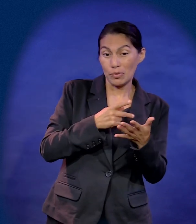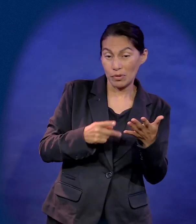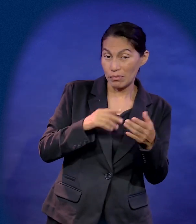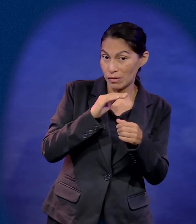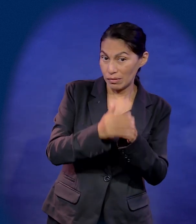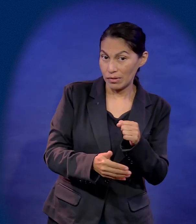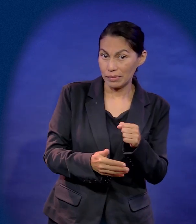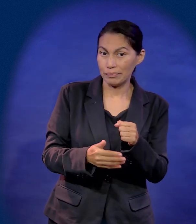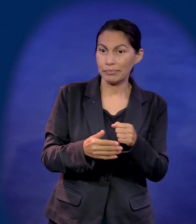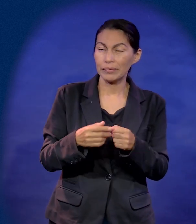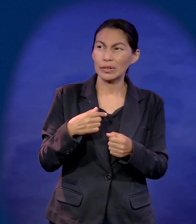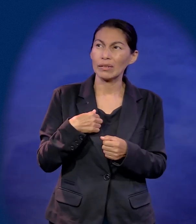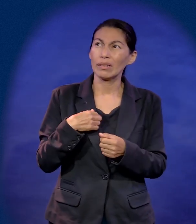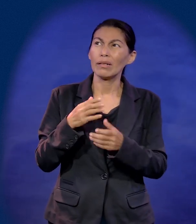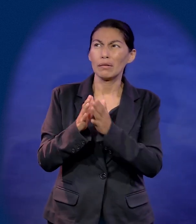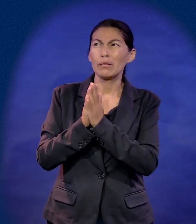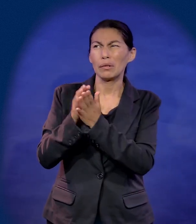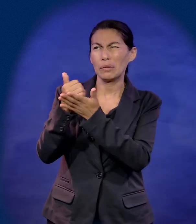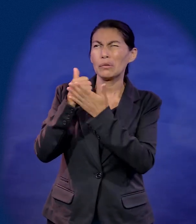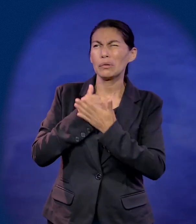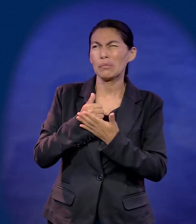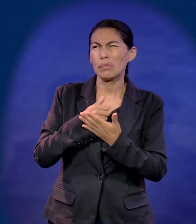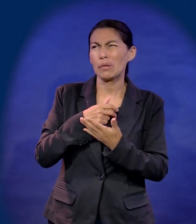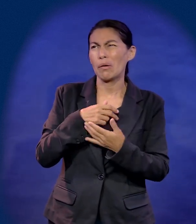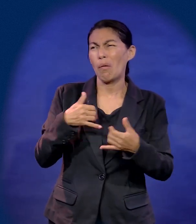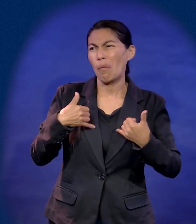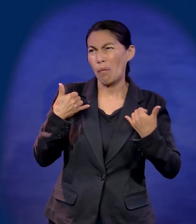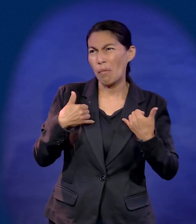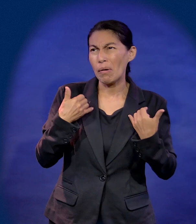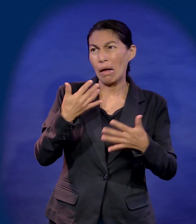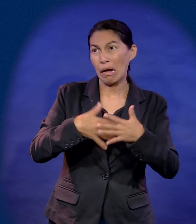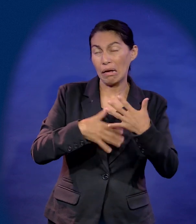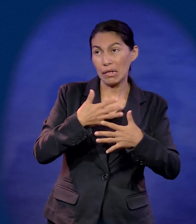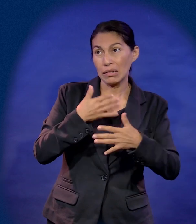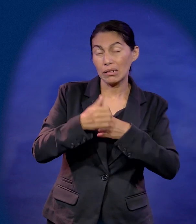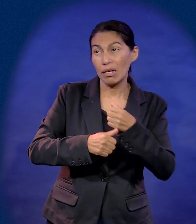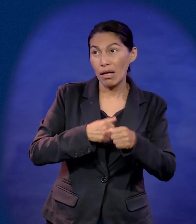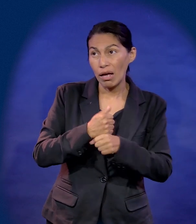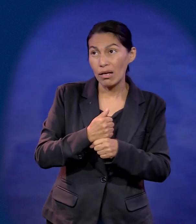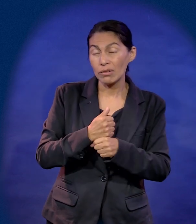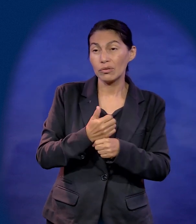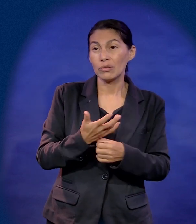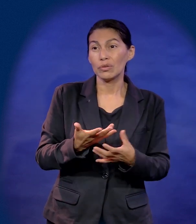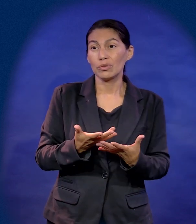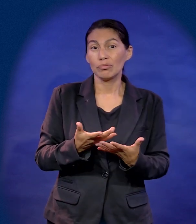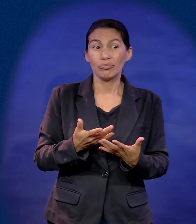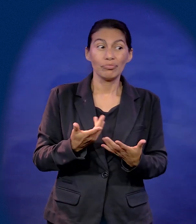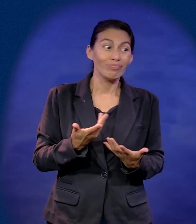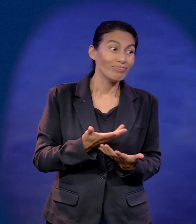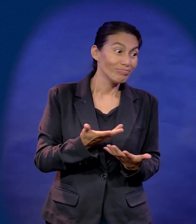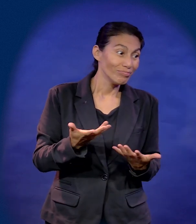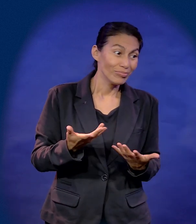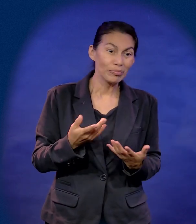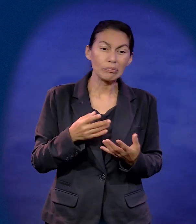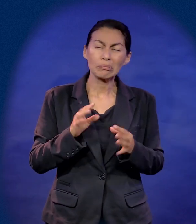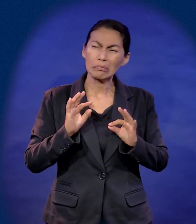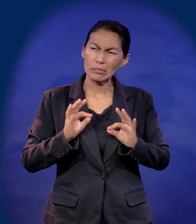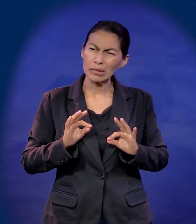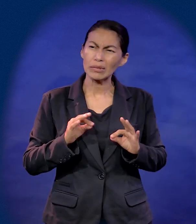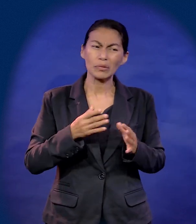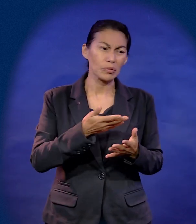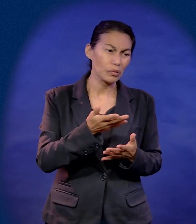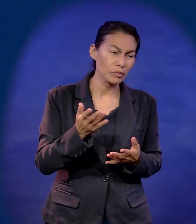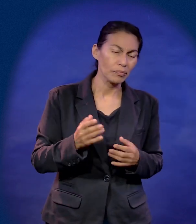Señor, ayúdame a estar tranquilo. El muchacho tiene que estar por aquí. Tiene 15 años. debe estar haciendo un berrinche y está tratando de impresionar